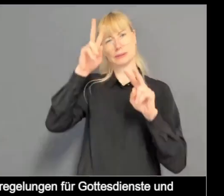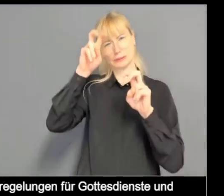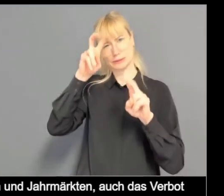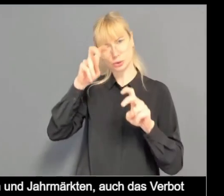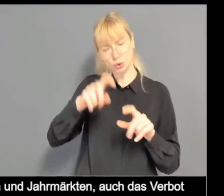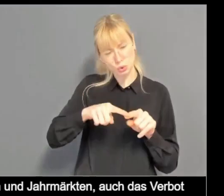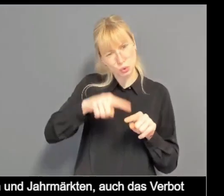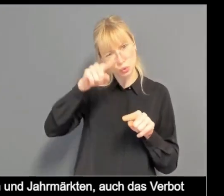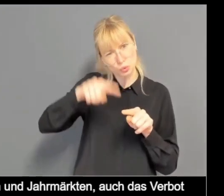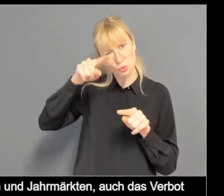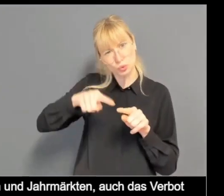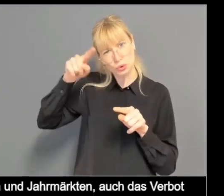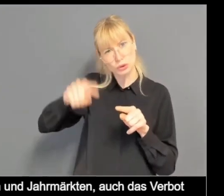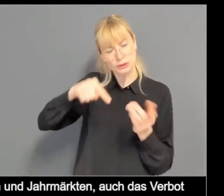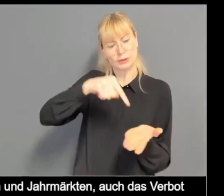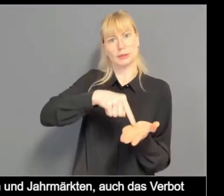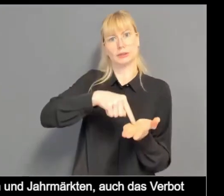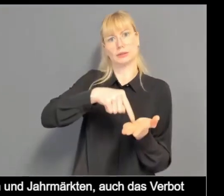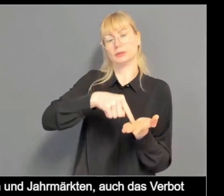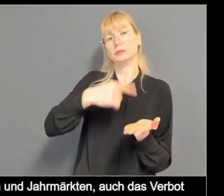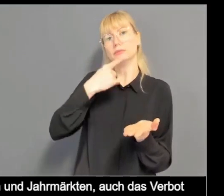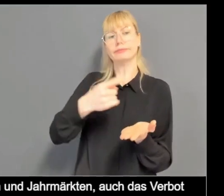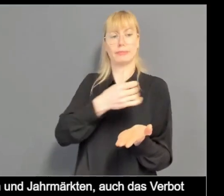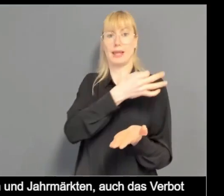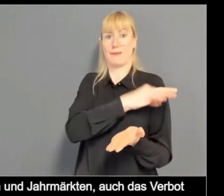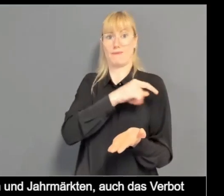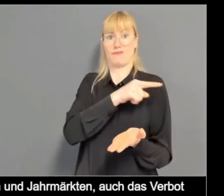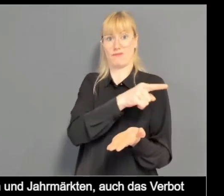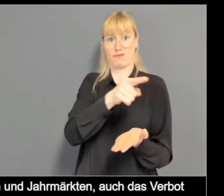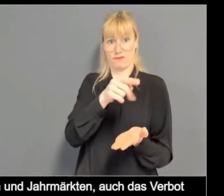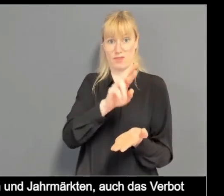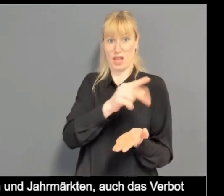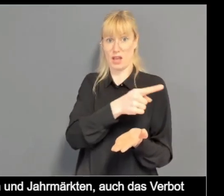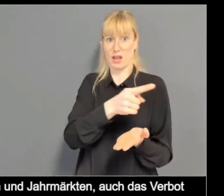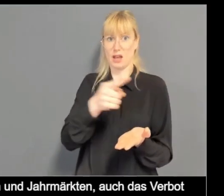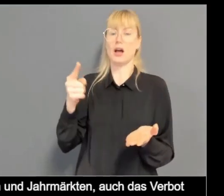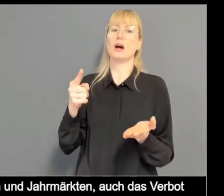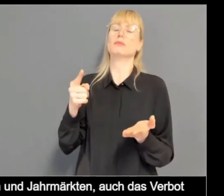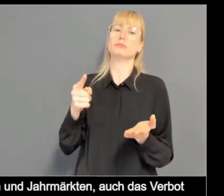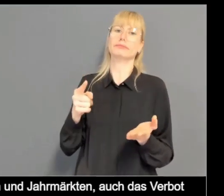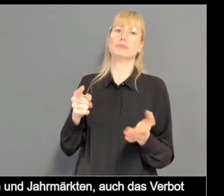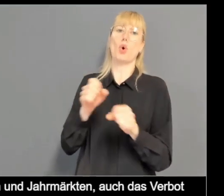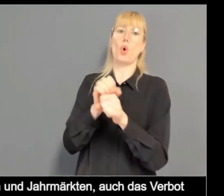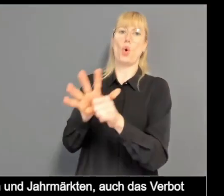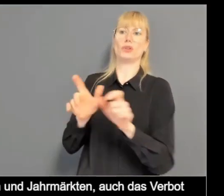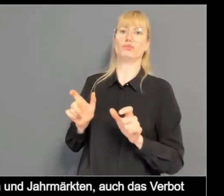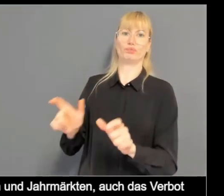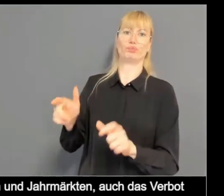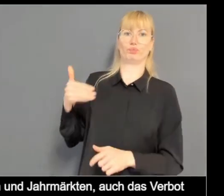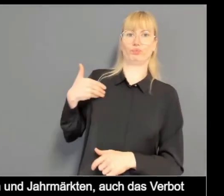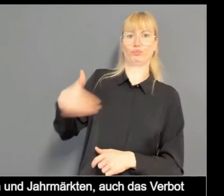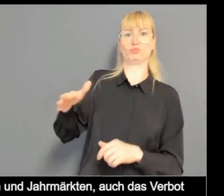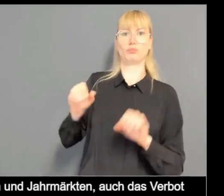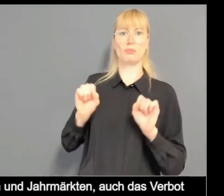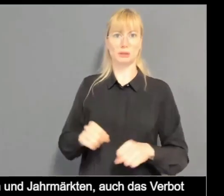gibt Studien, die uns das sehr deutlich vor Augen führen. Dort, wo sie hohe Impfquote haben, hohe Boosterquote haben, haben sie trotz